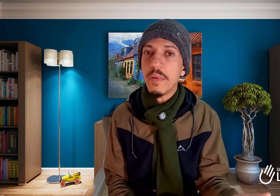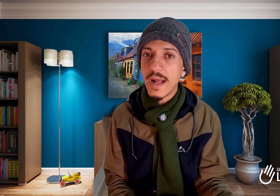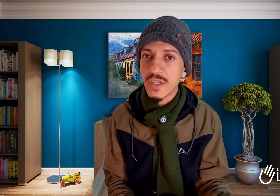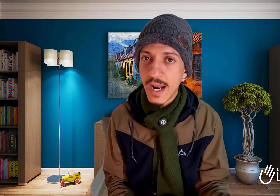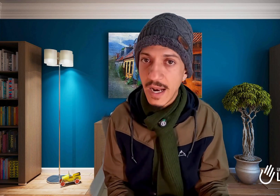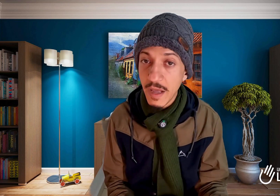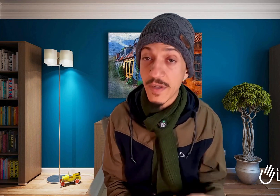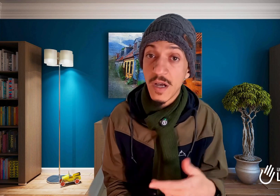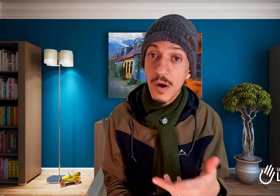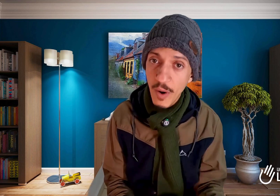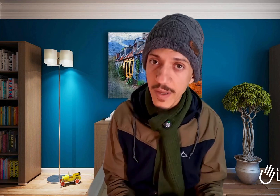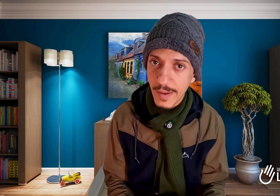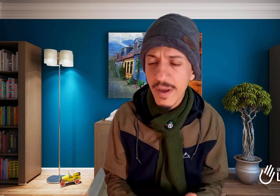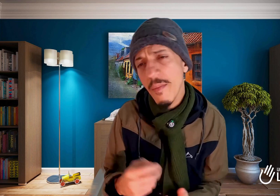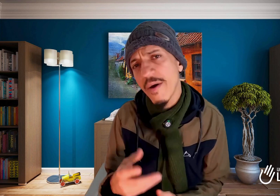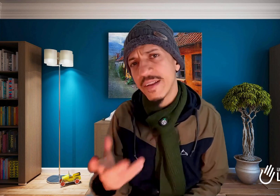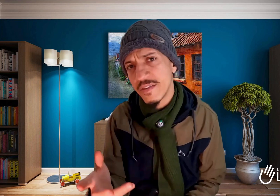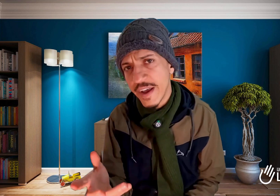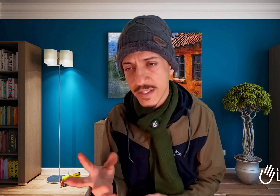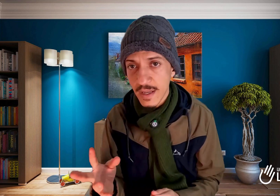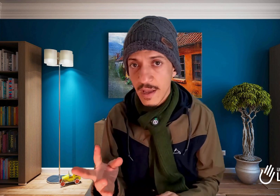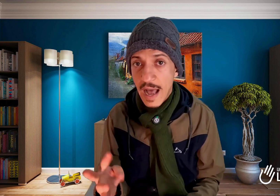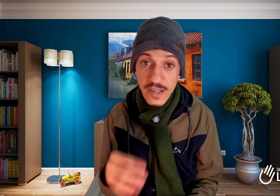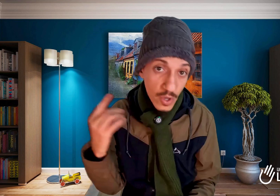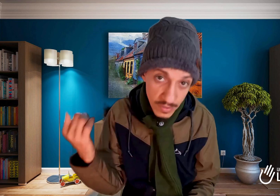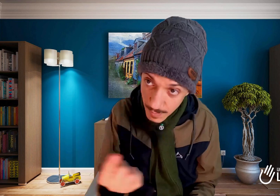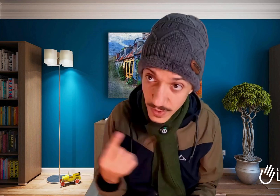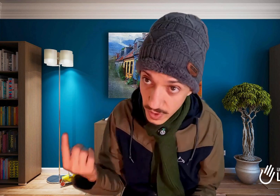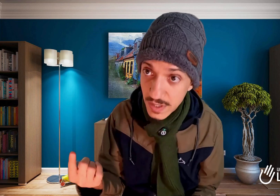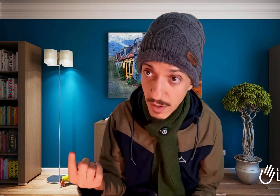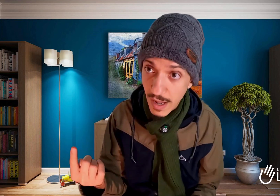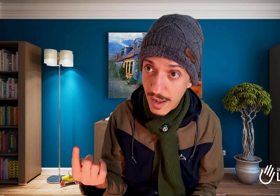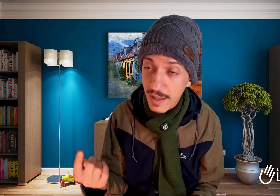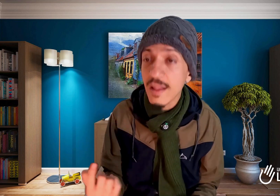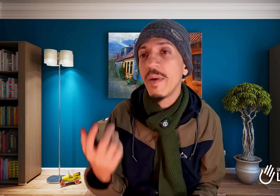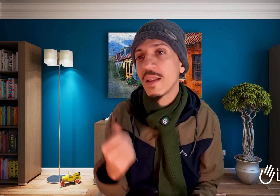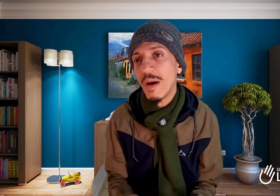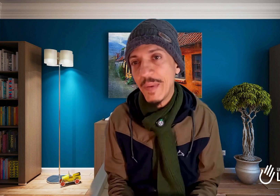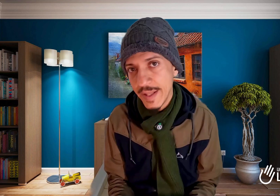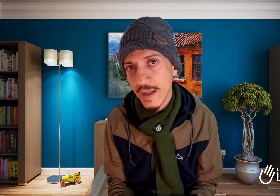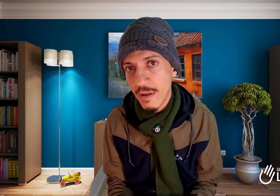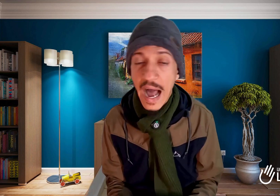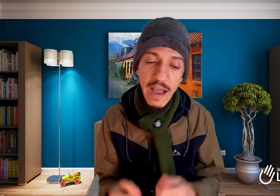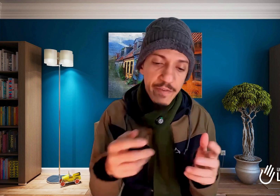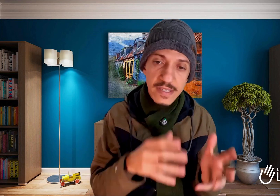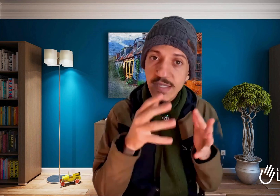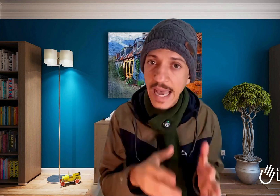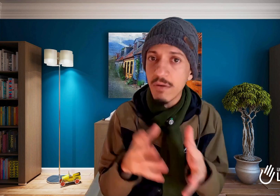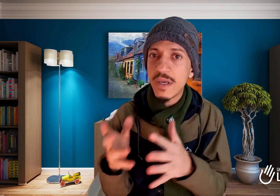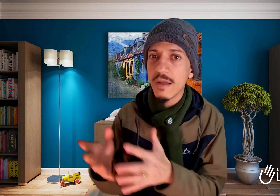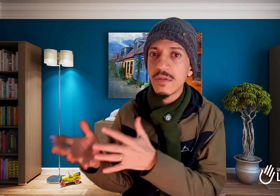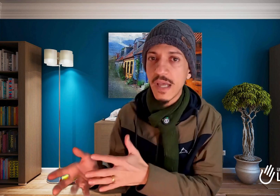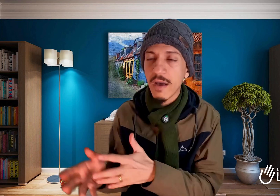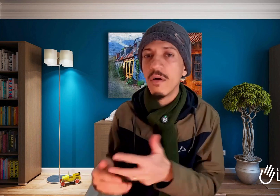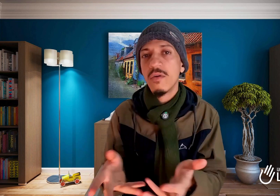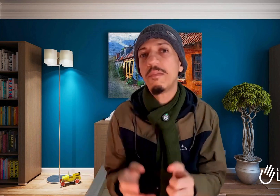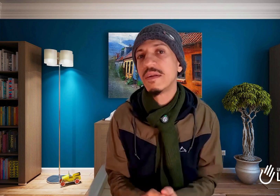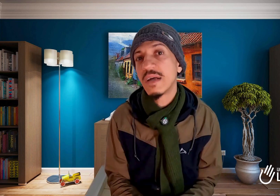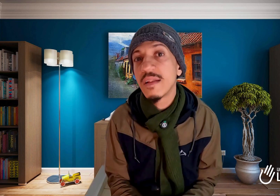praticar a Libras. Por quê? Porque a maioria das vezes, as outras pessoas que estão lá também estão aprendendo. Aí fica cego guiando o cego no aprendizado da Libras.